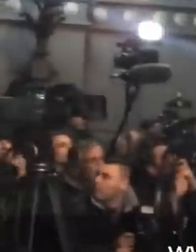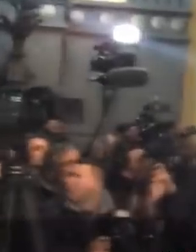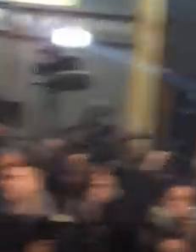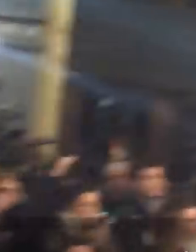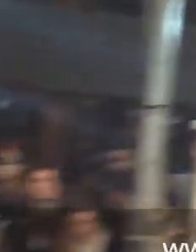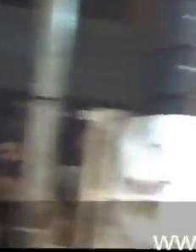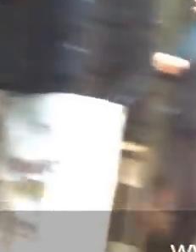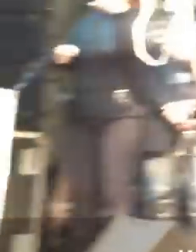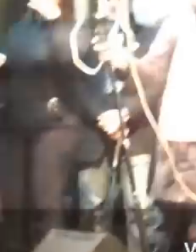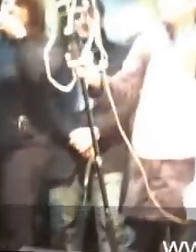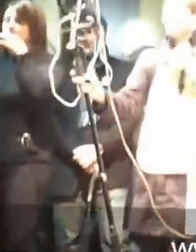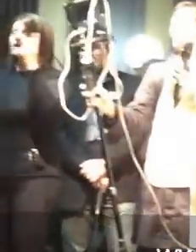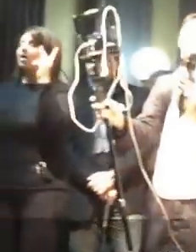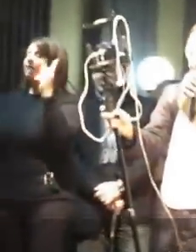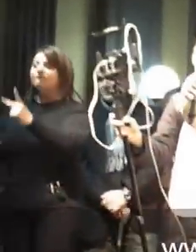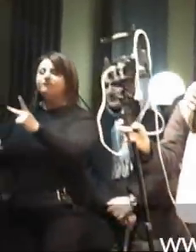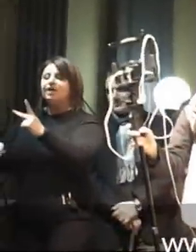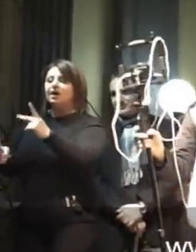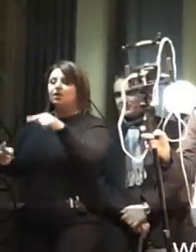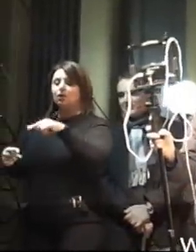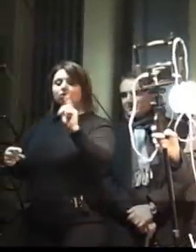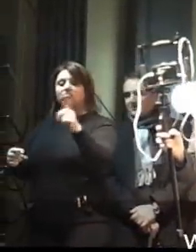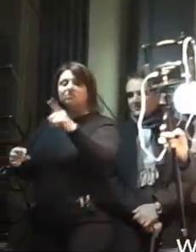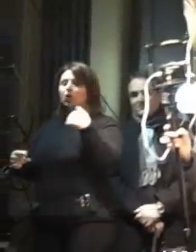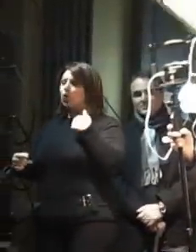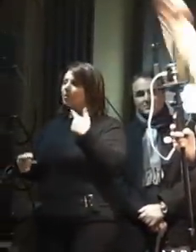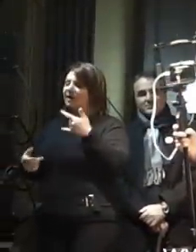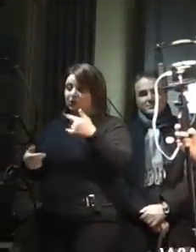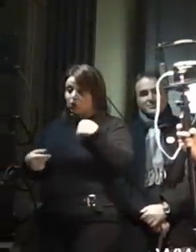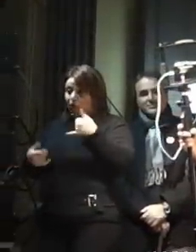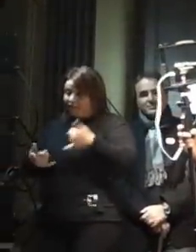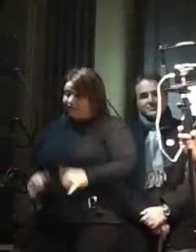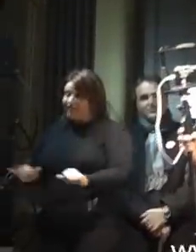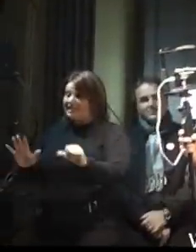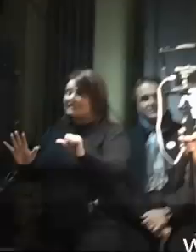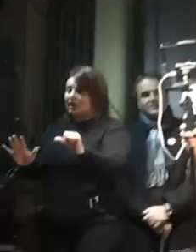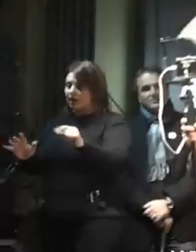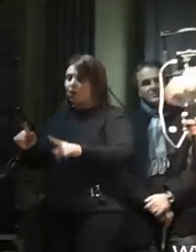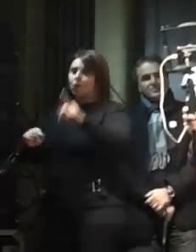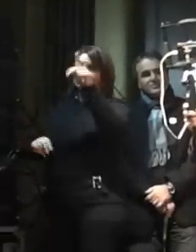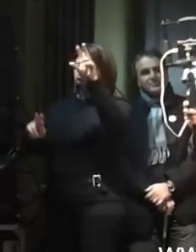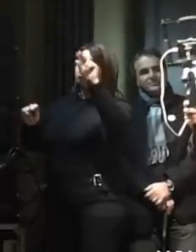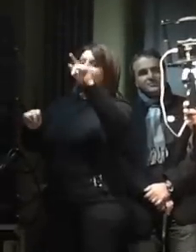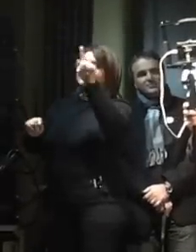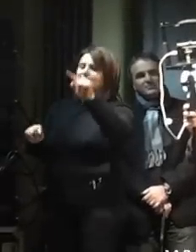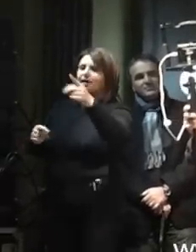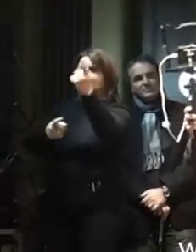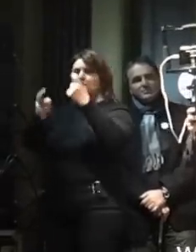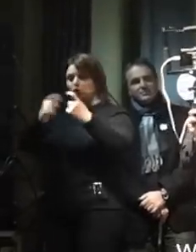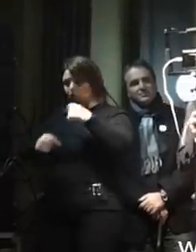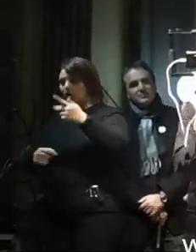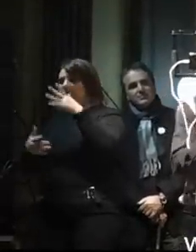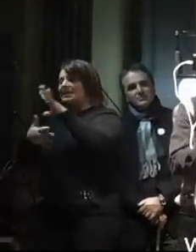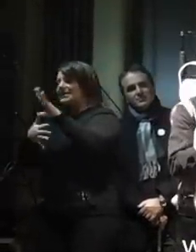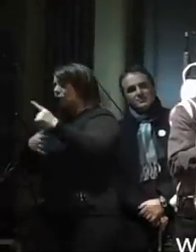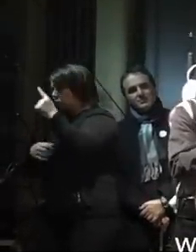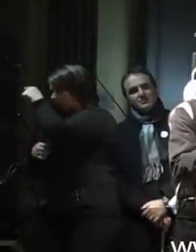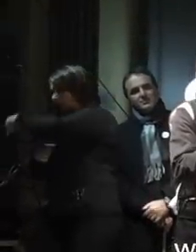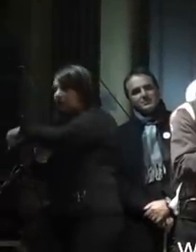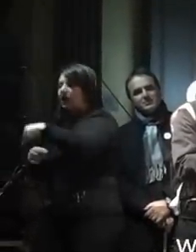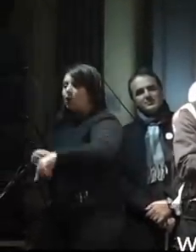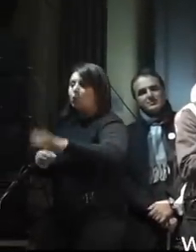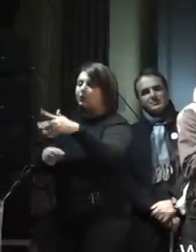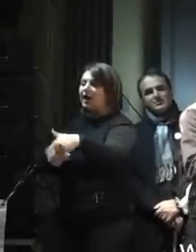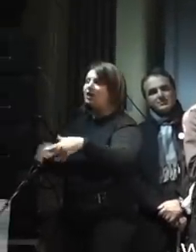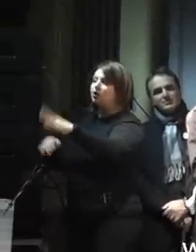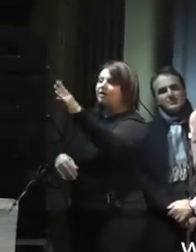che tiriamo su gente frustrata, io ho 6 figli, uno se ne va in Nuova Zelanda, poi torna, va negli Stati Uniti, quell'altro torna adesso è in